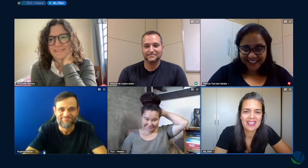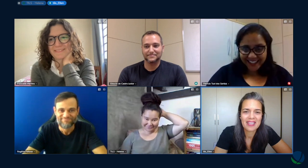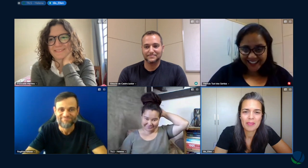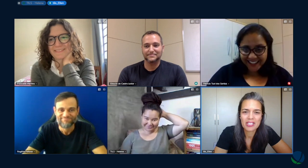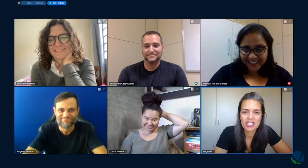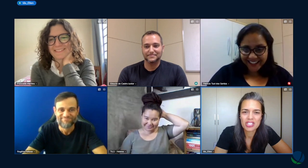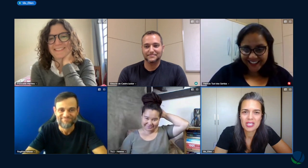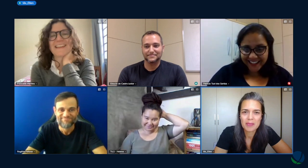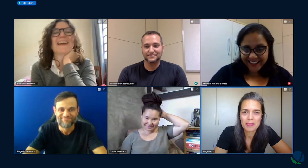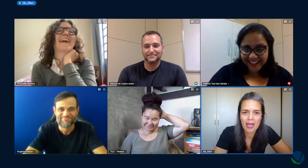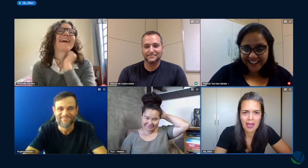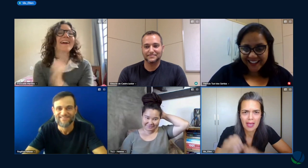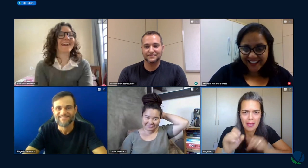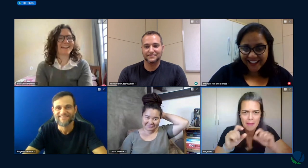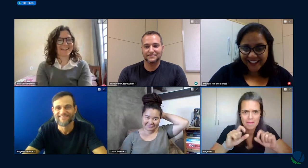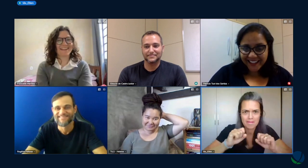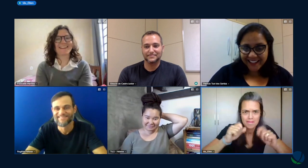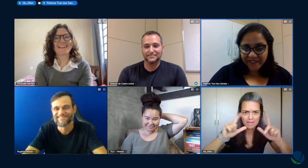que para a gente...